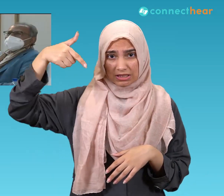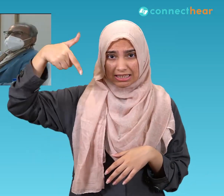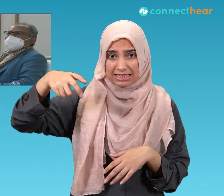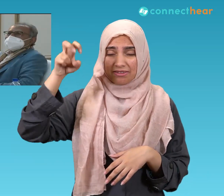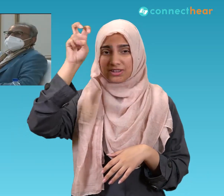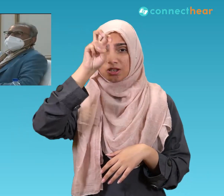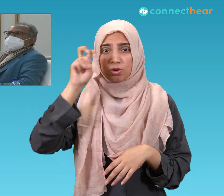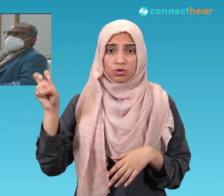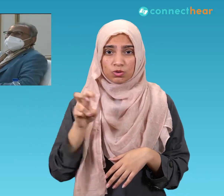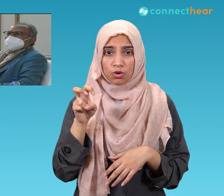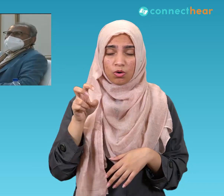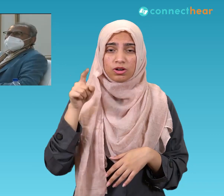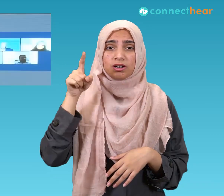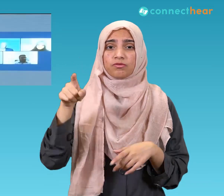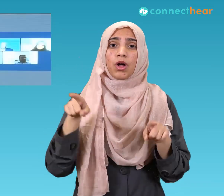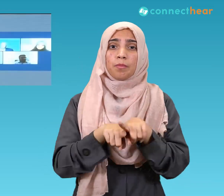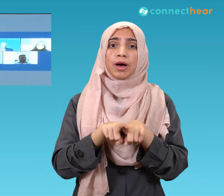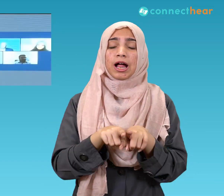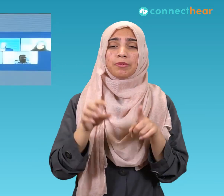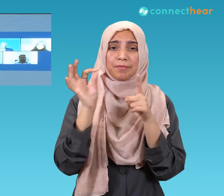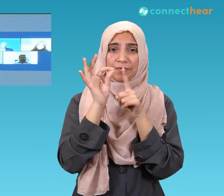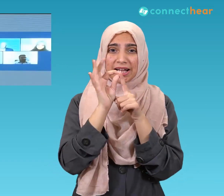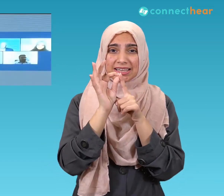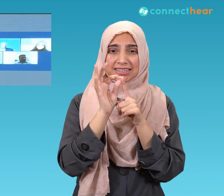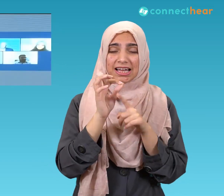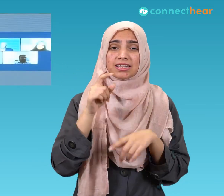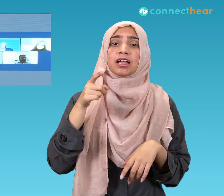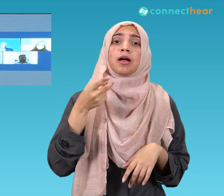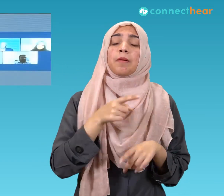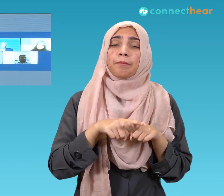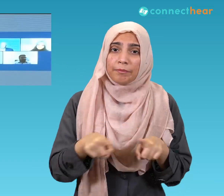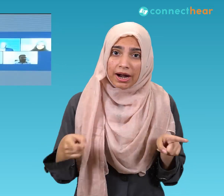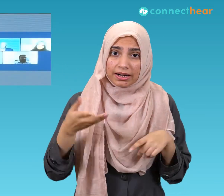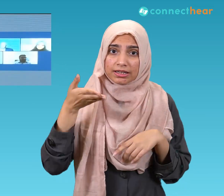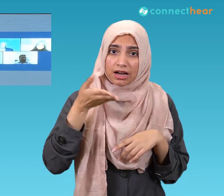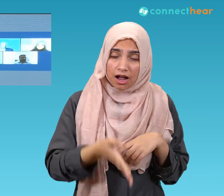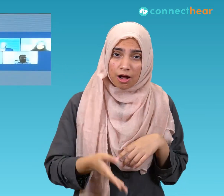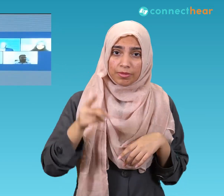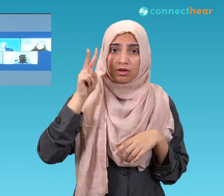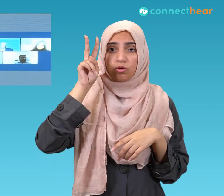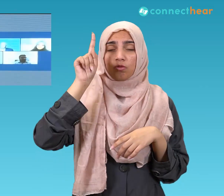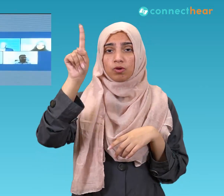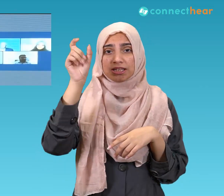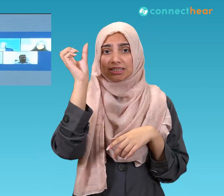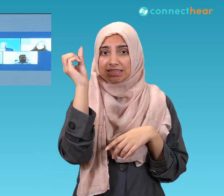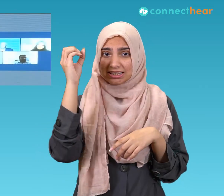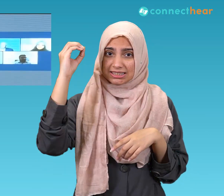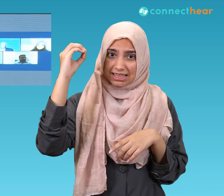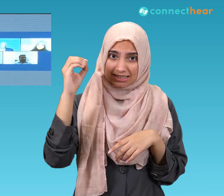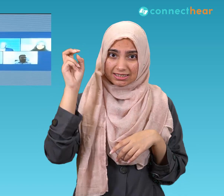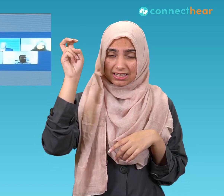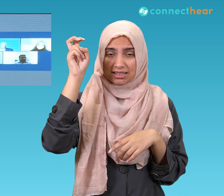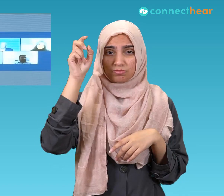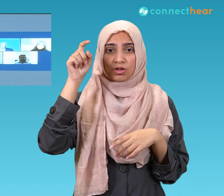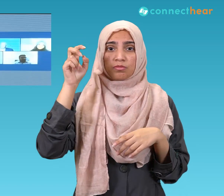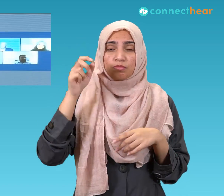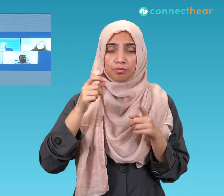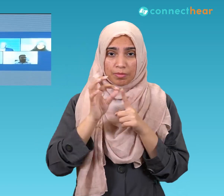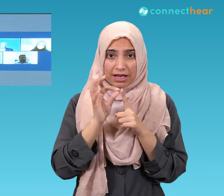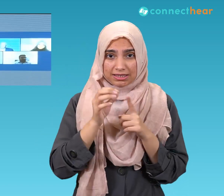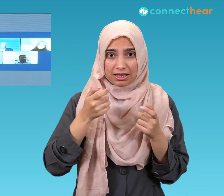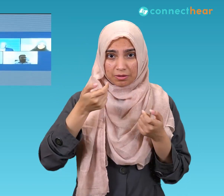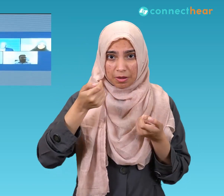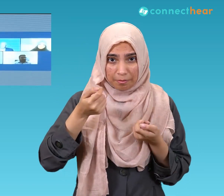چیزیں پاکستان سے باہر سے امپورٹ ہوتی تھی، مینلی تیل، جب تیل مہنگا ہوا تو سب چیز مہنگی